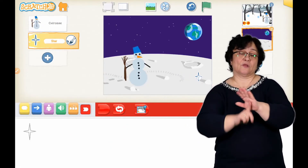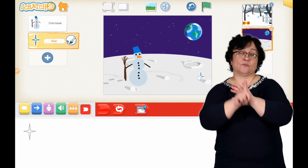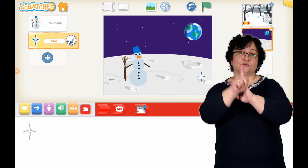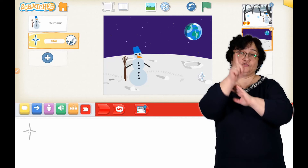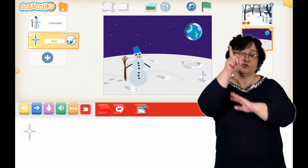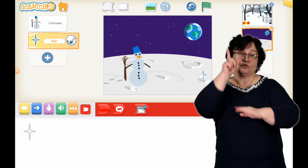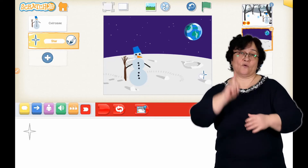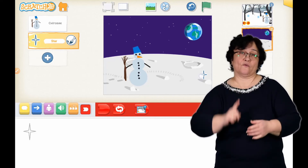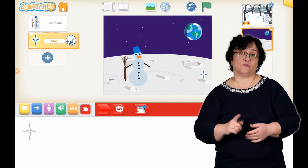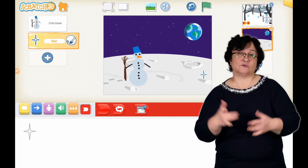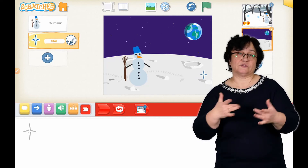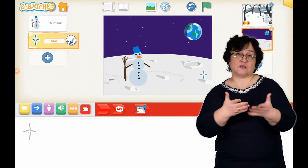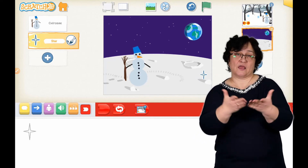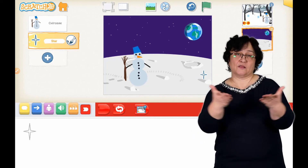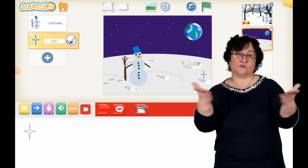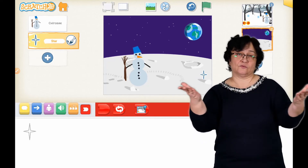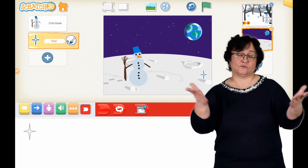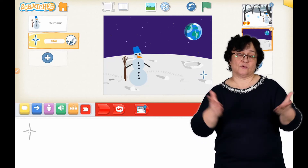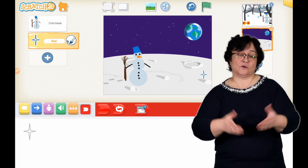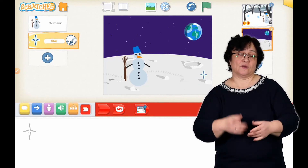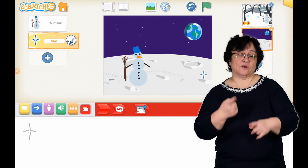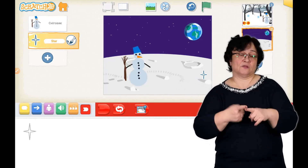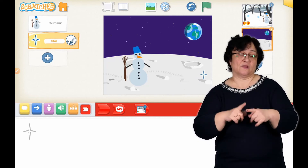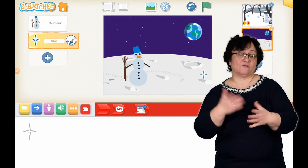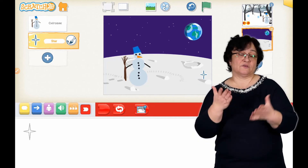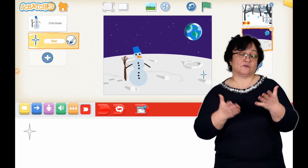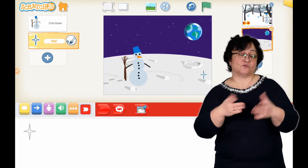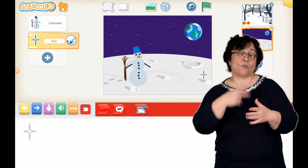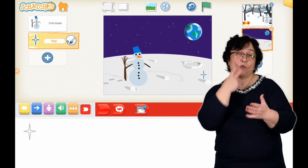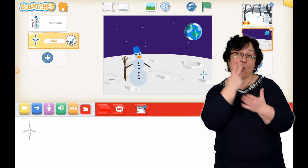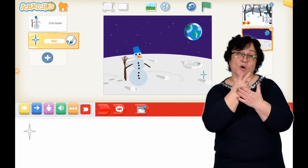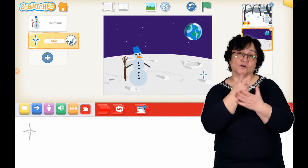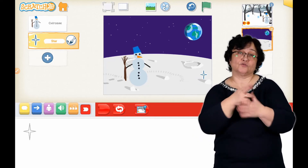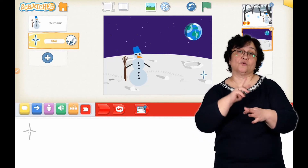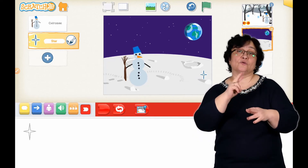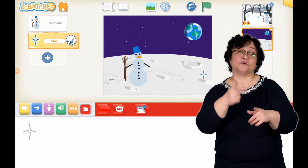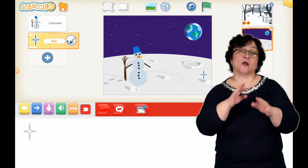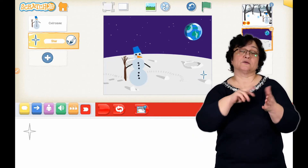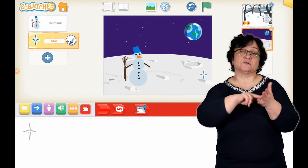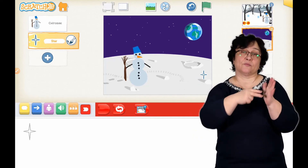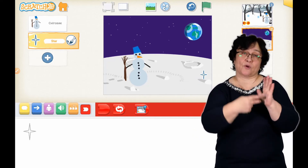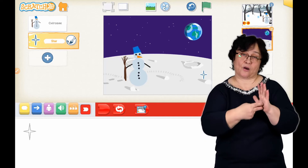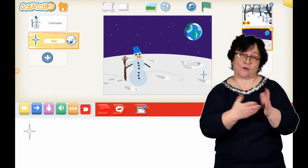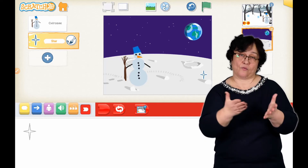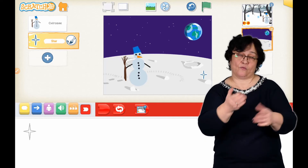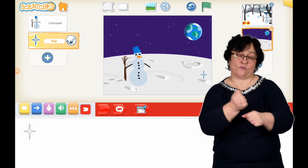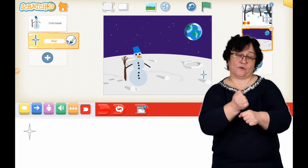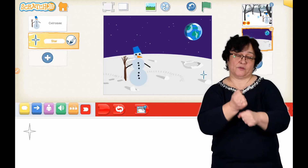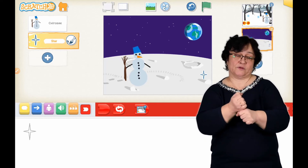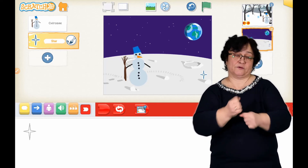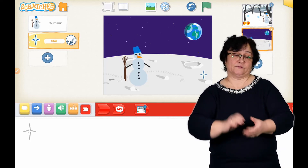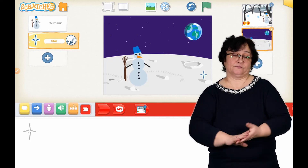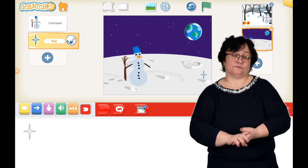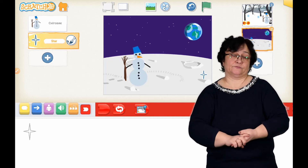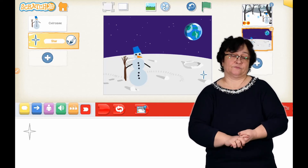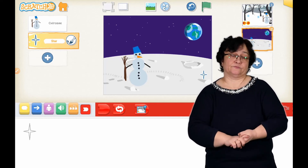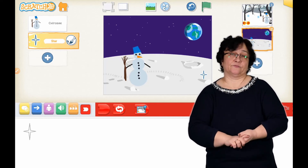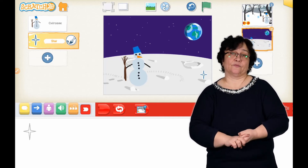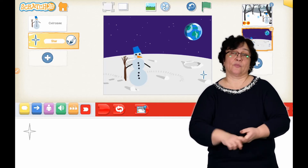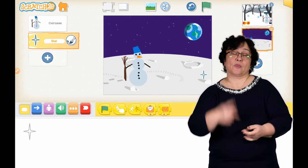назад на початок, на початкову сцену. Ось, навіть я тобі покажу, як її запрограмувати.